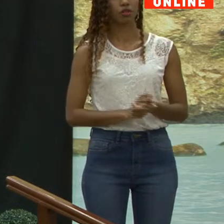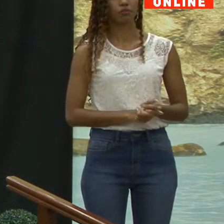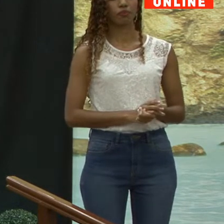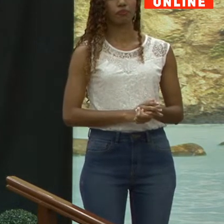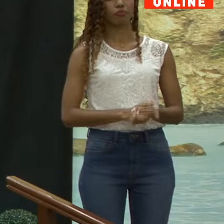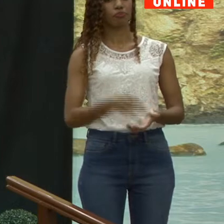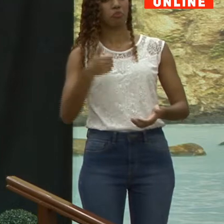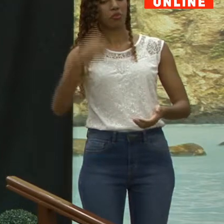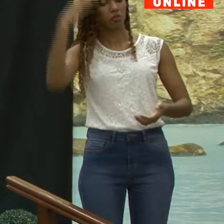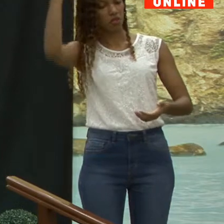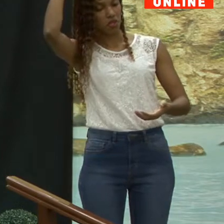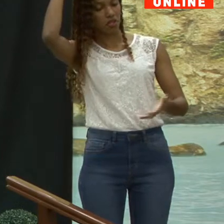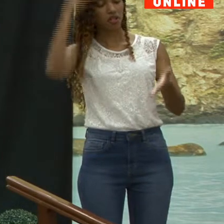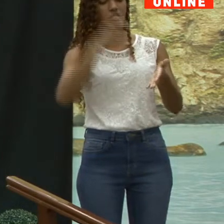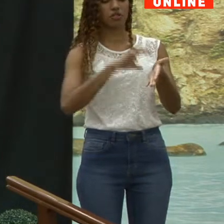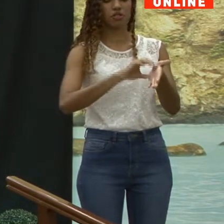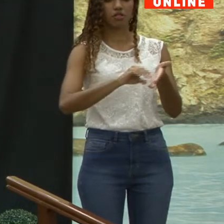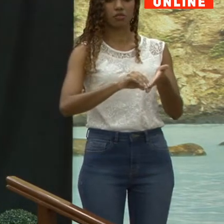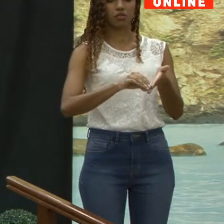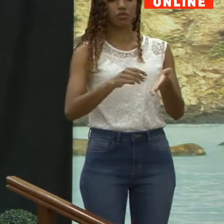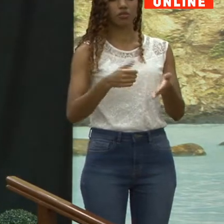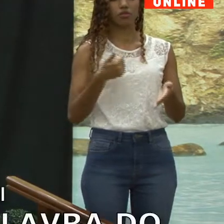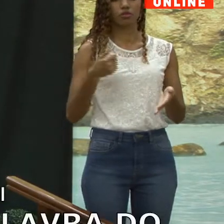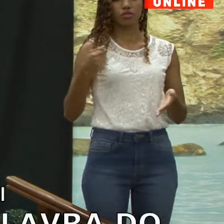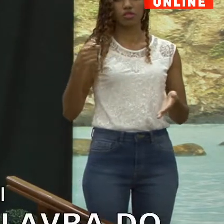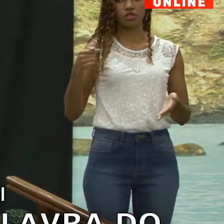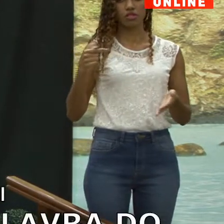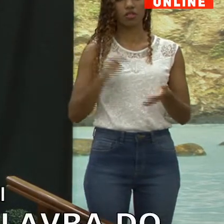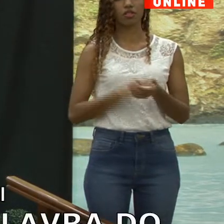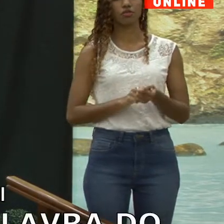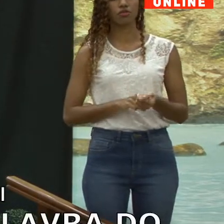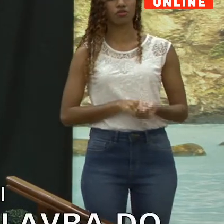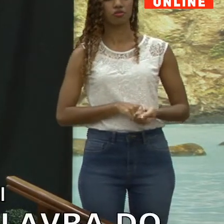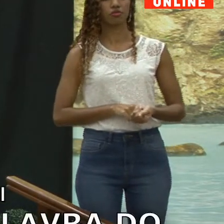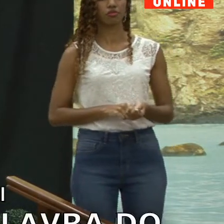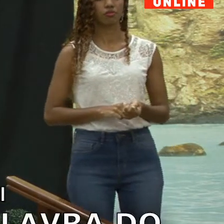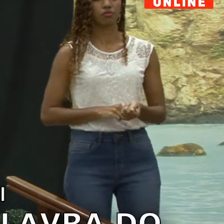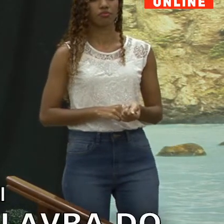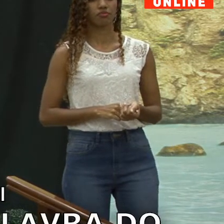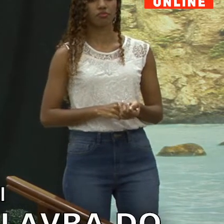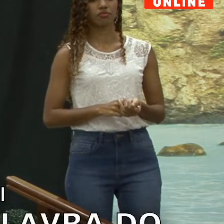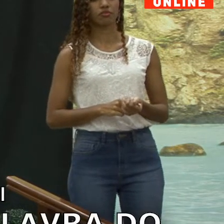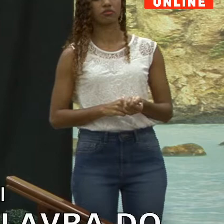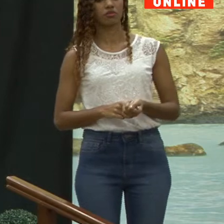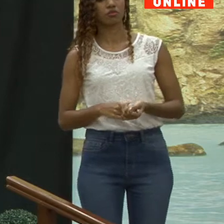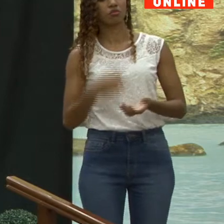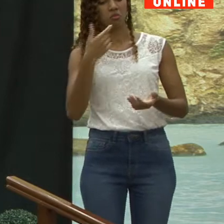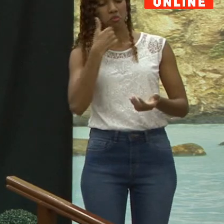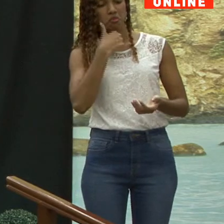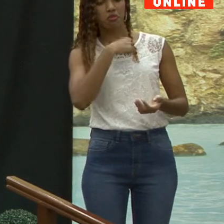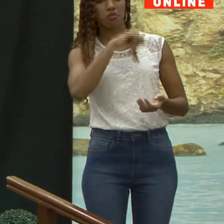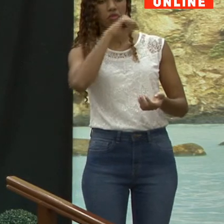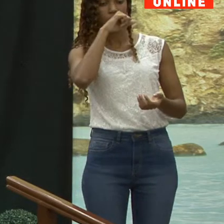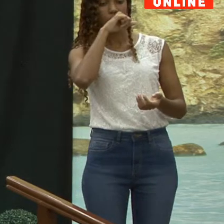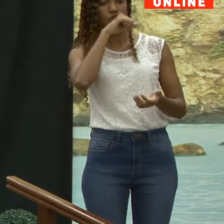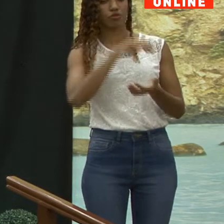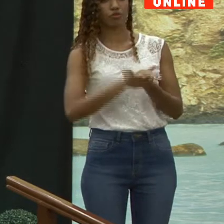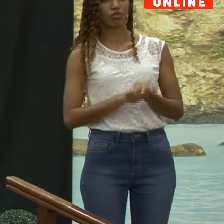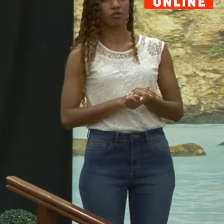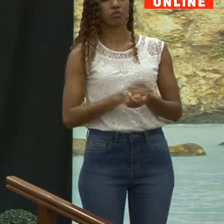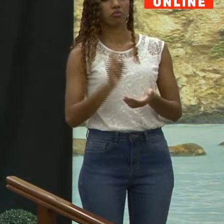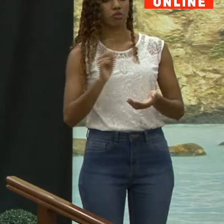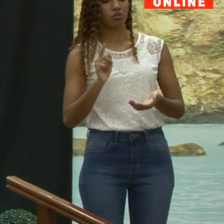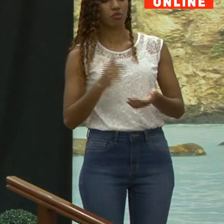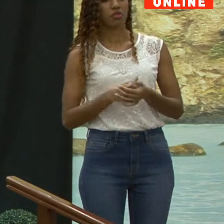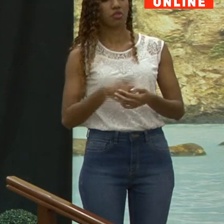capítulo 17, verso 2, isso eu digo primeiro é porque o livro é masculino, então não pode ser primeira